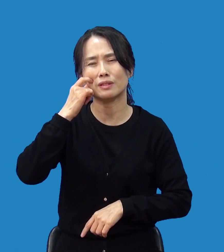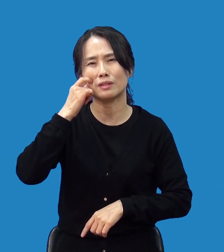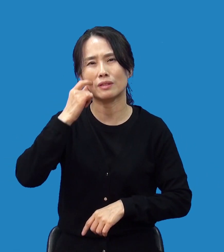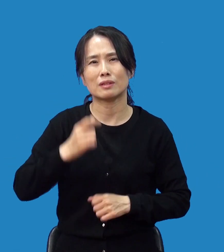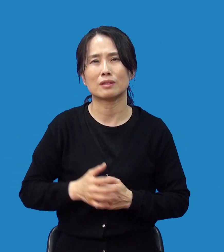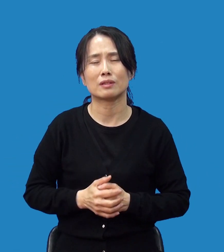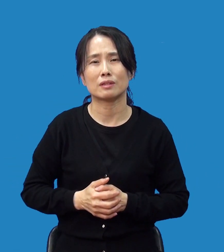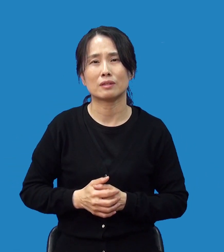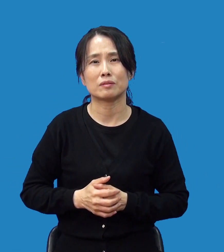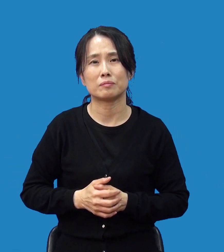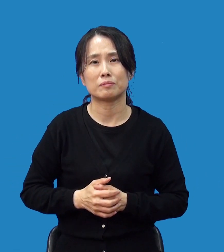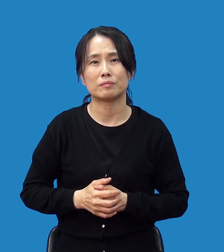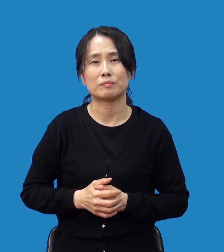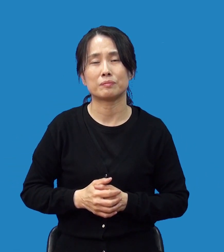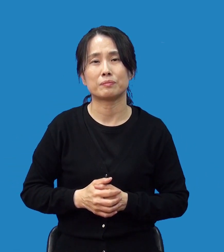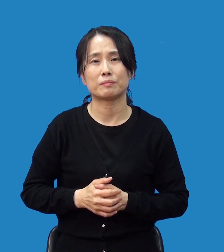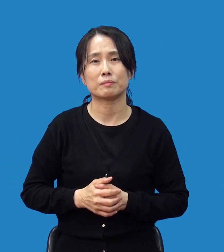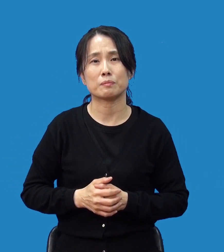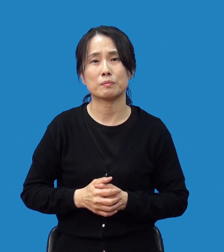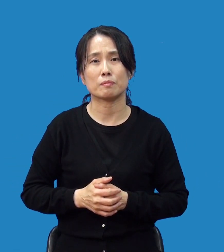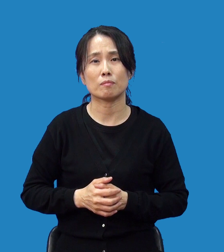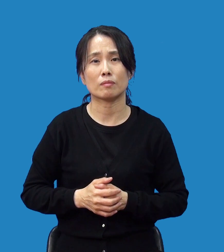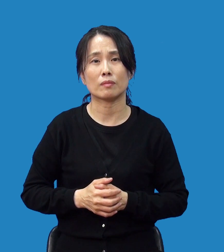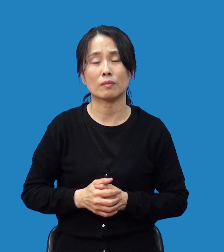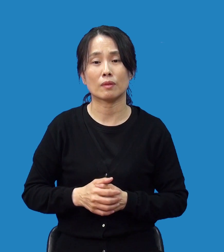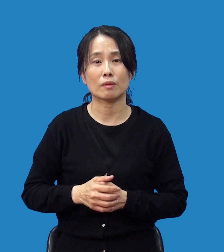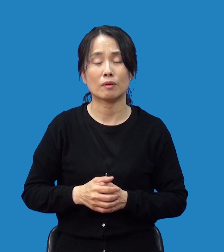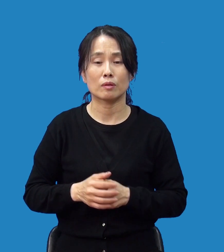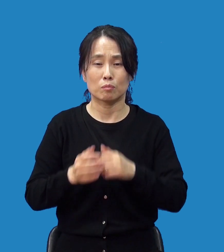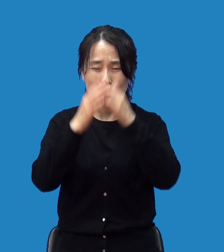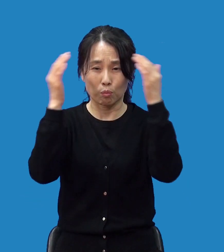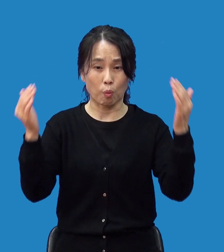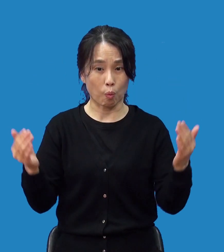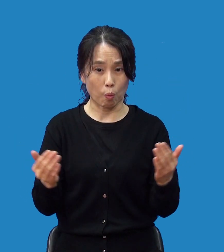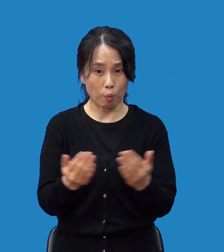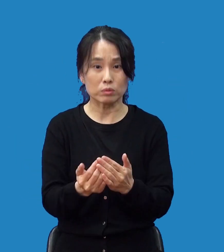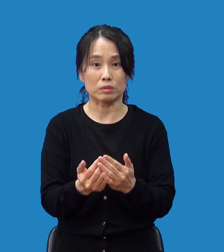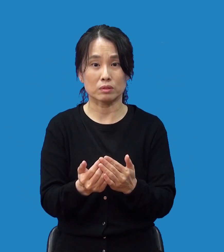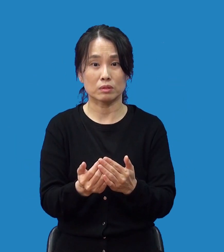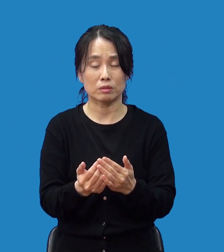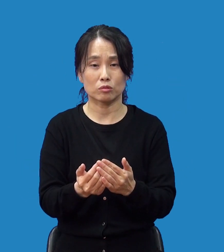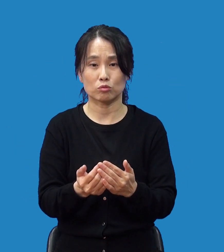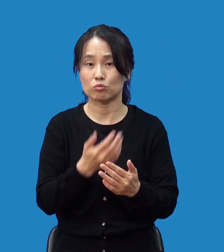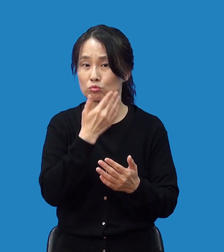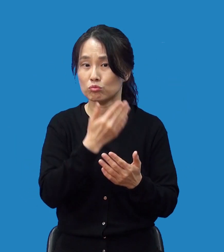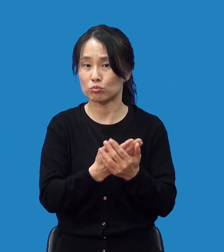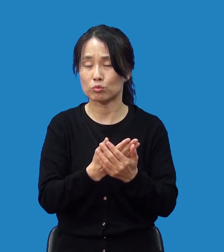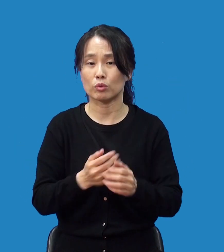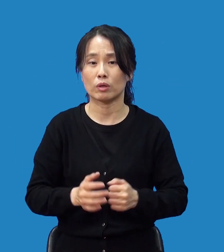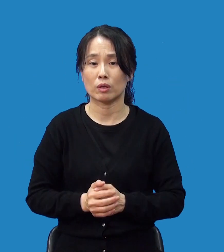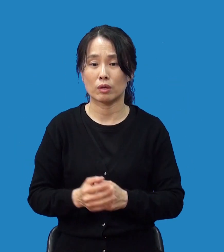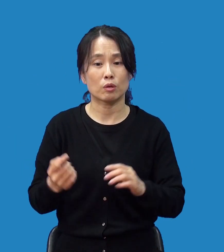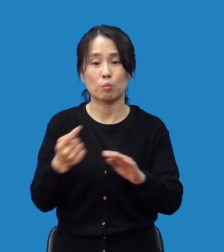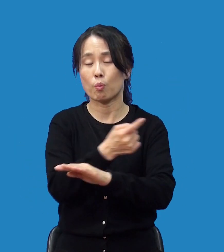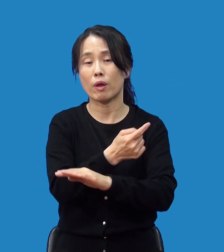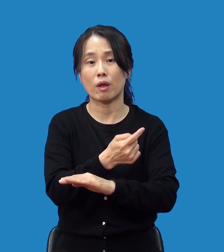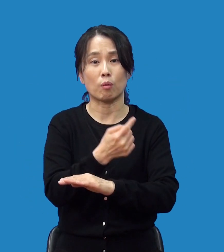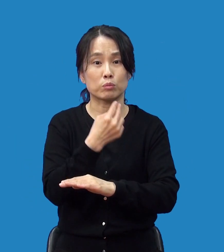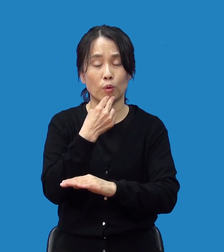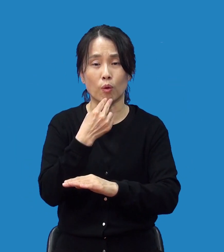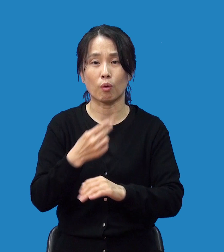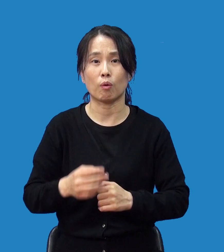촌철살인 같은 예언입니다. 여기 모든이라고 하는 게 강조되어 있어요. 예외가 없다는 말씀이죠.